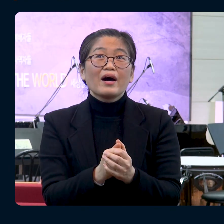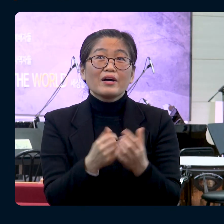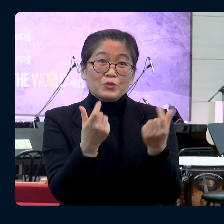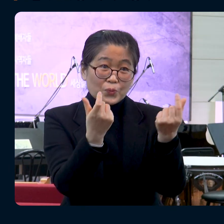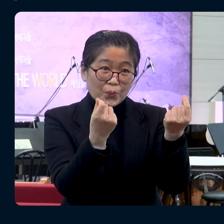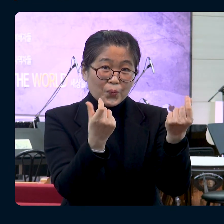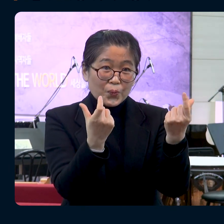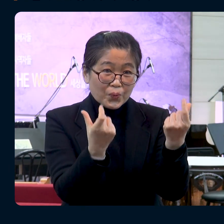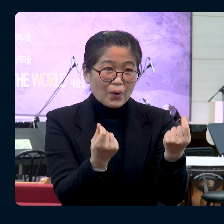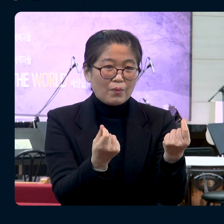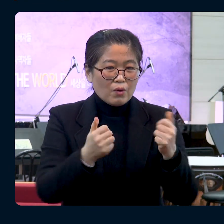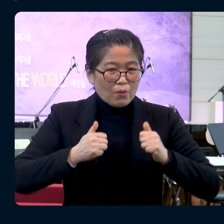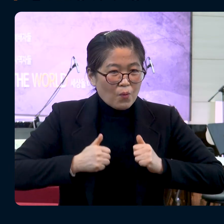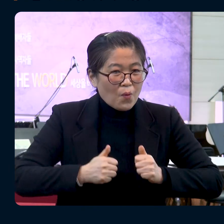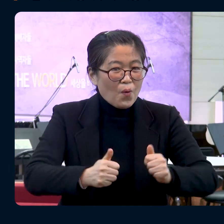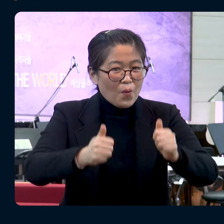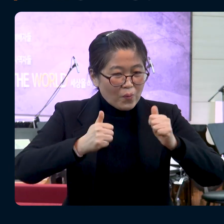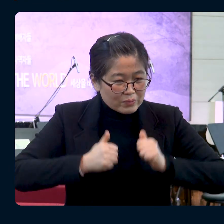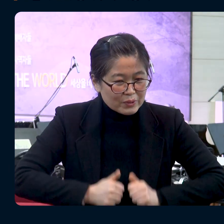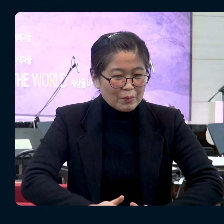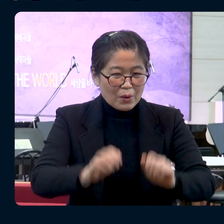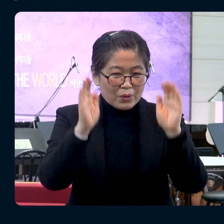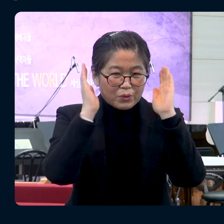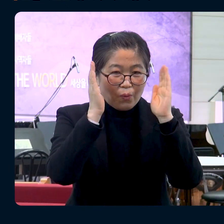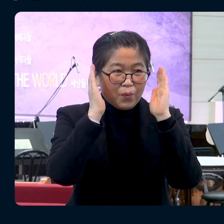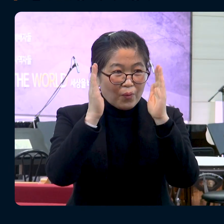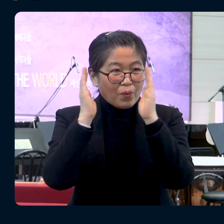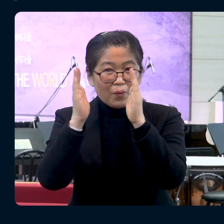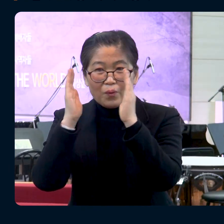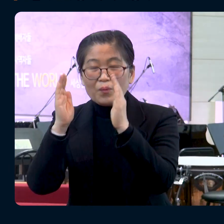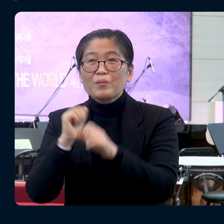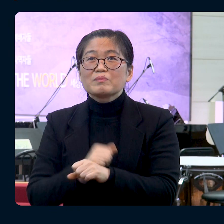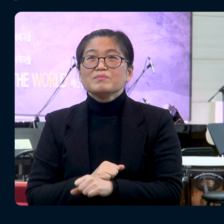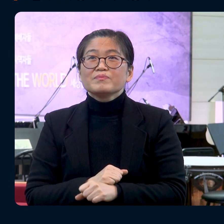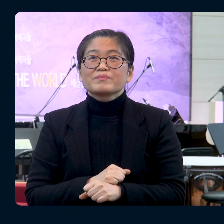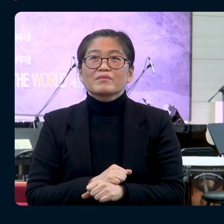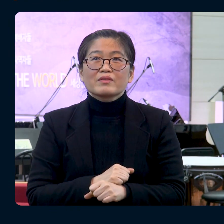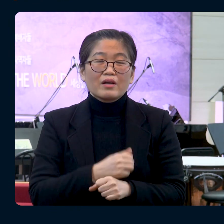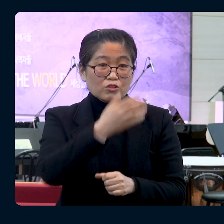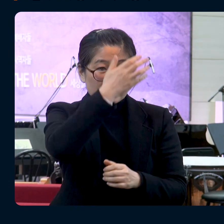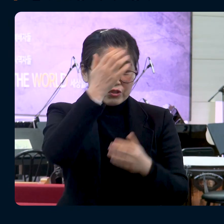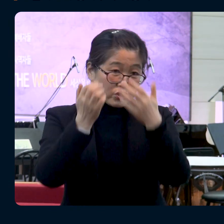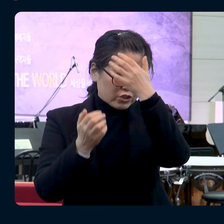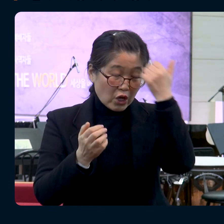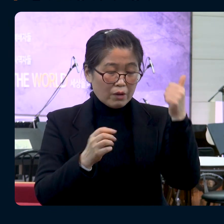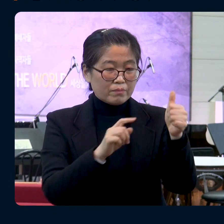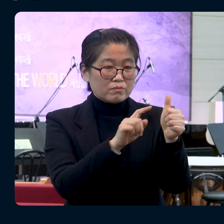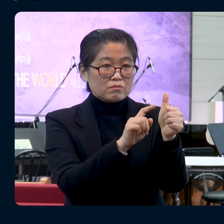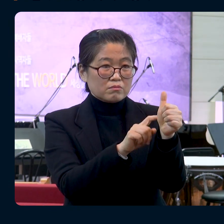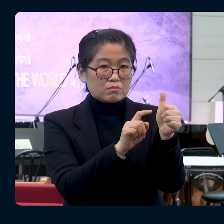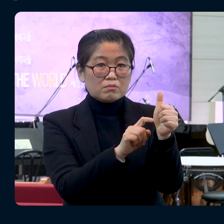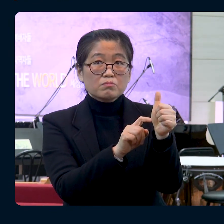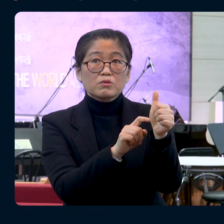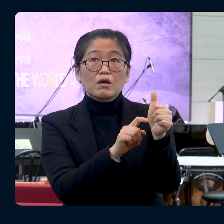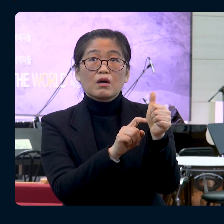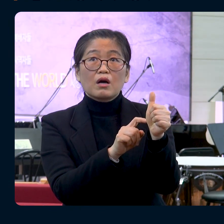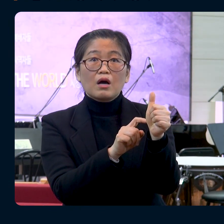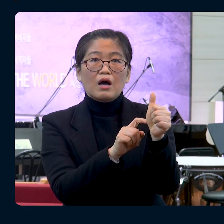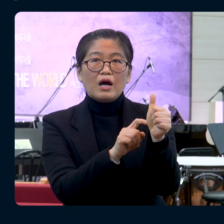정말 재밌게 막 열심히 했어요. 다 젊은 친구들이죠. 그런데 그 젊은 친구들 중에서 어떤 친구들이